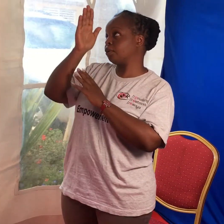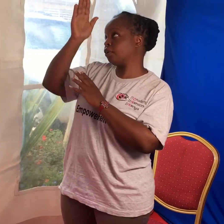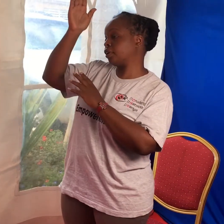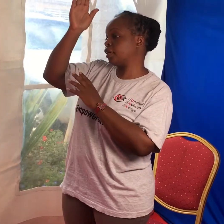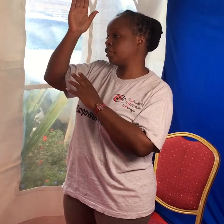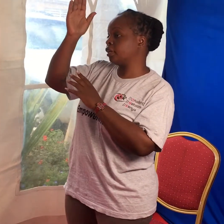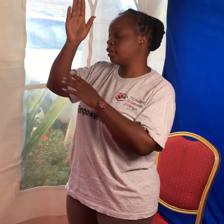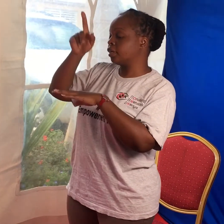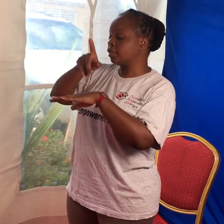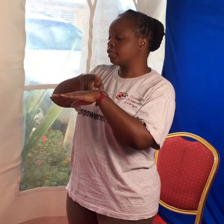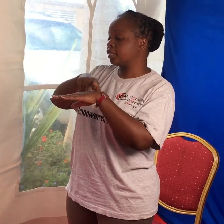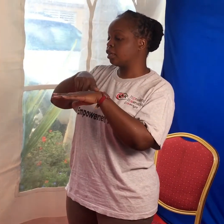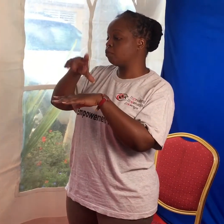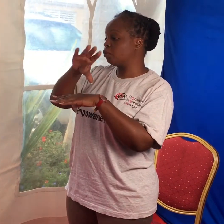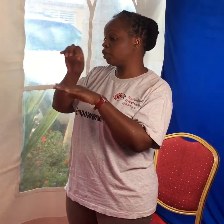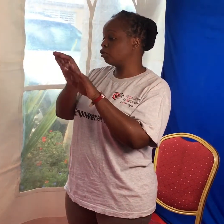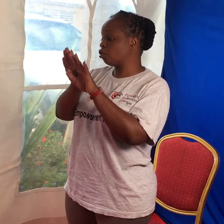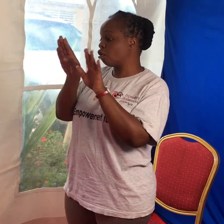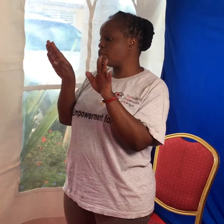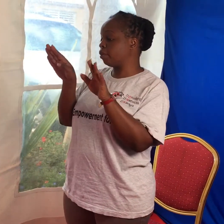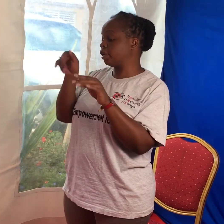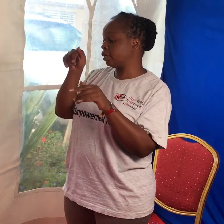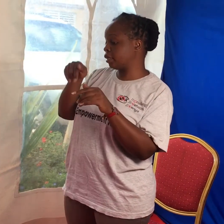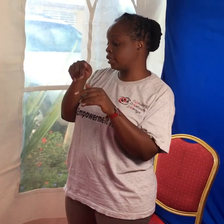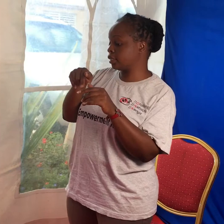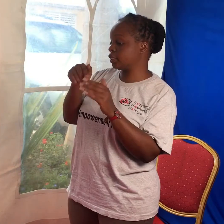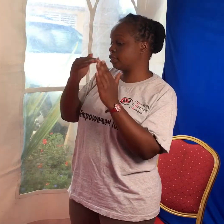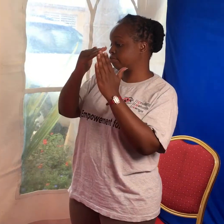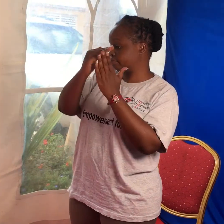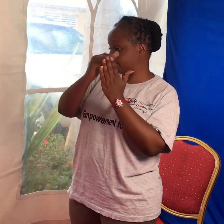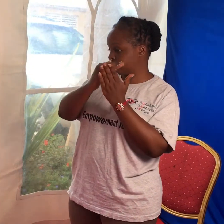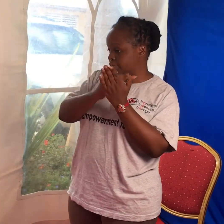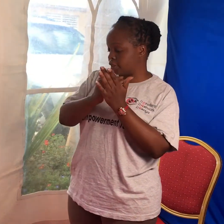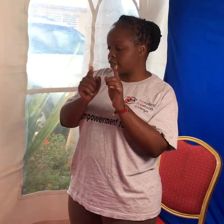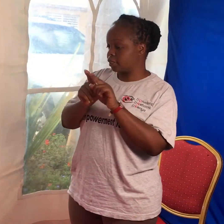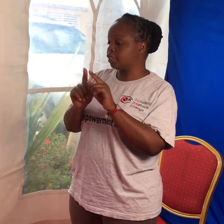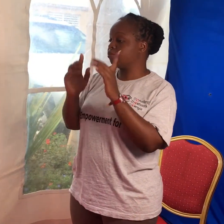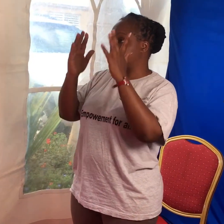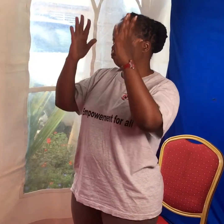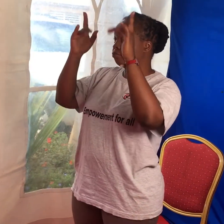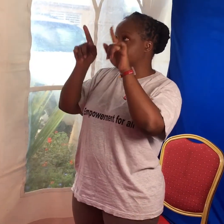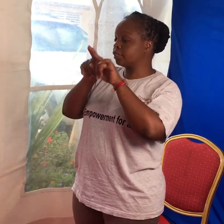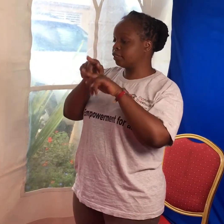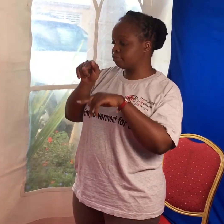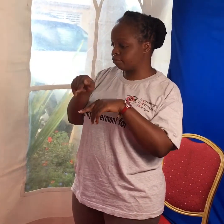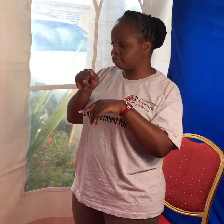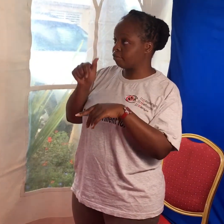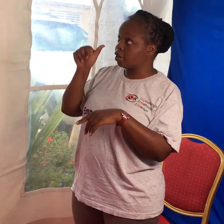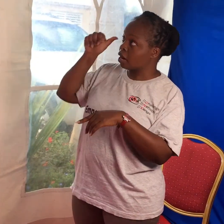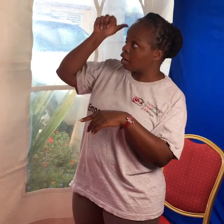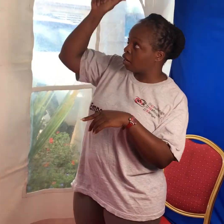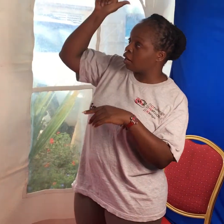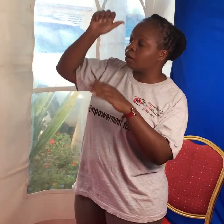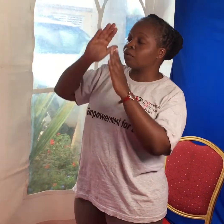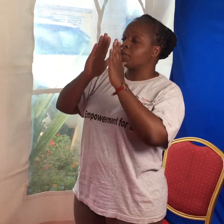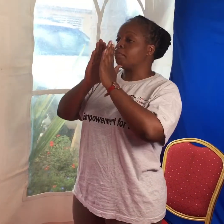tunapoenda kuifungua hafla kama hii na sherehe kama hii. Ya Allah, tunakuomba uwe pamoja